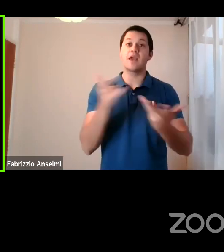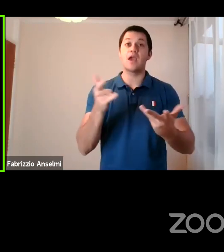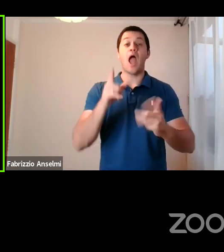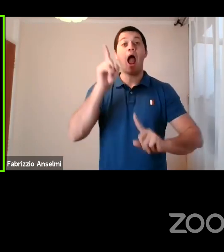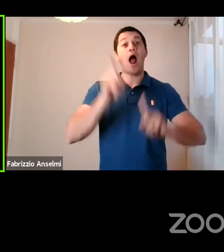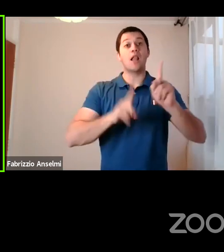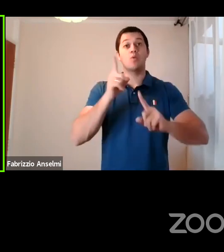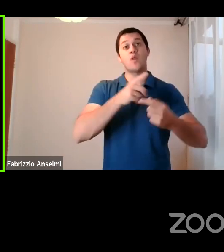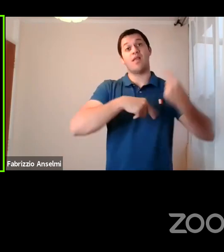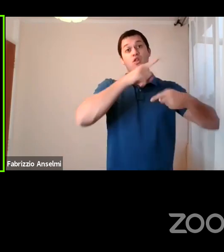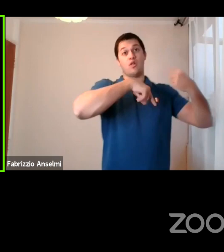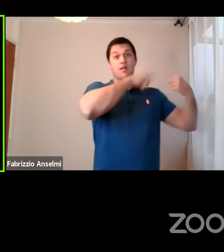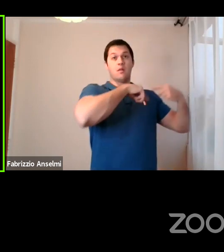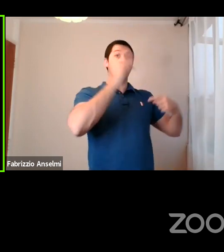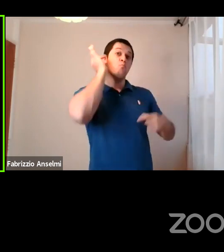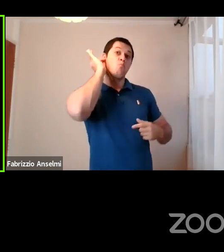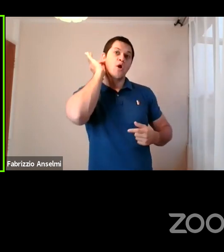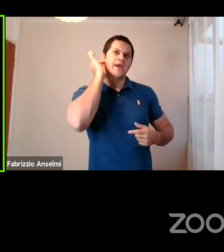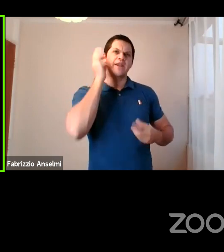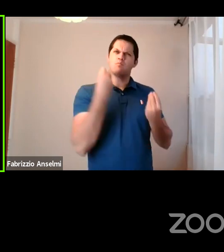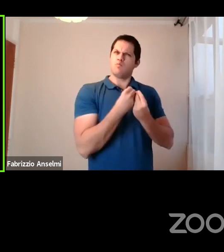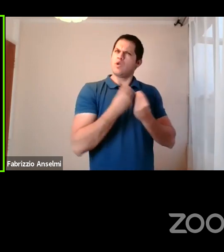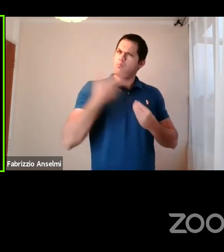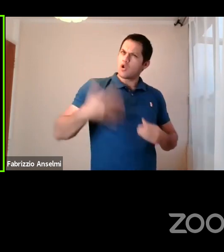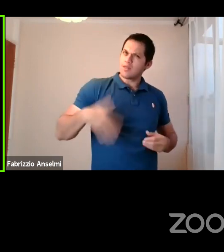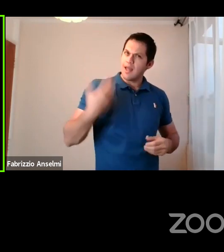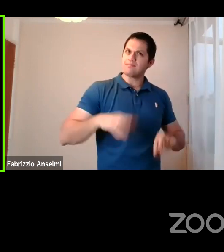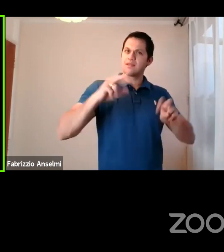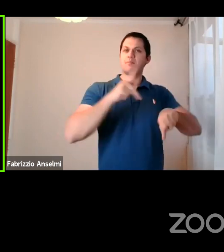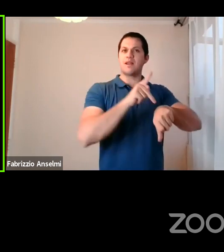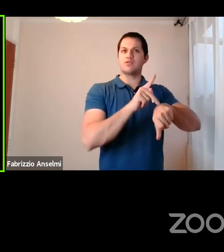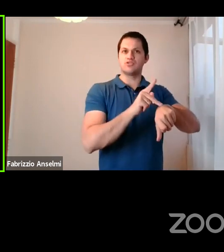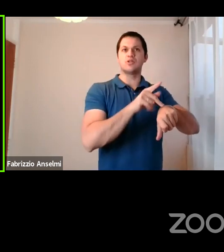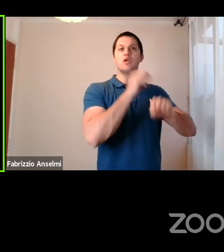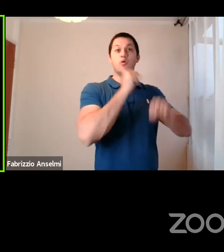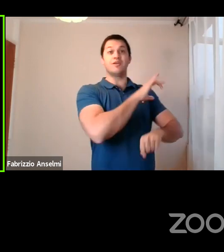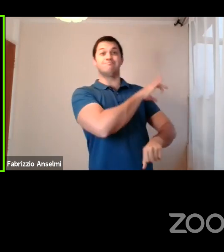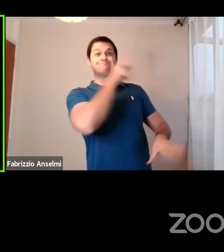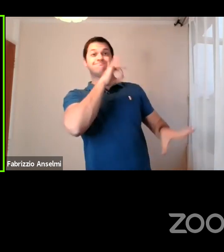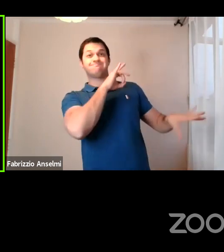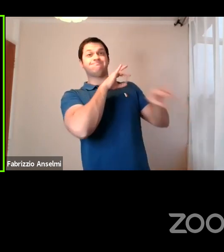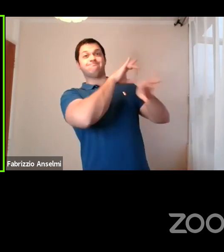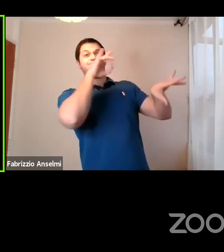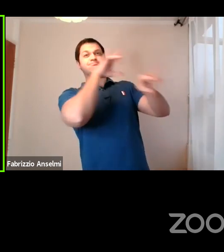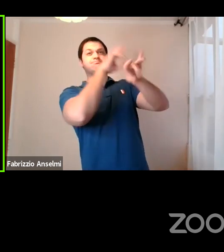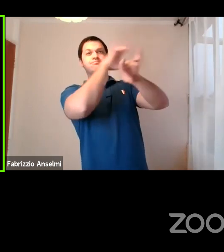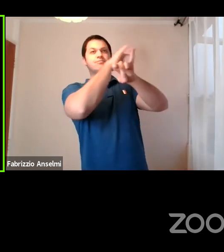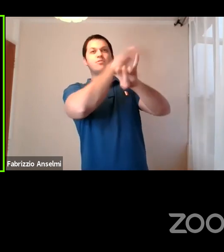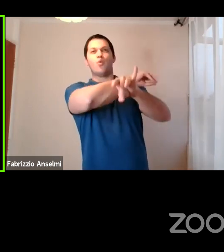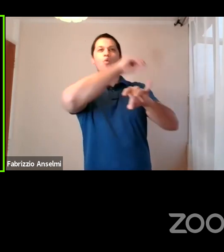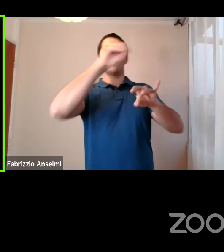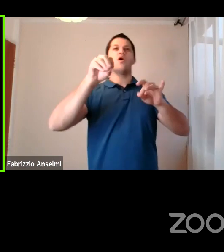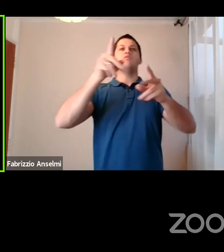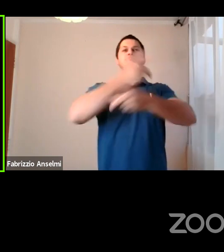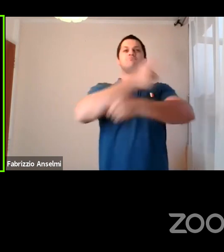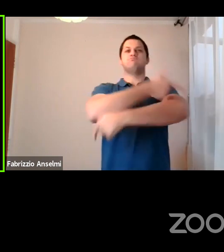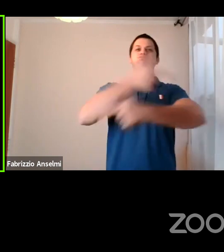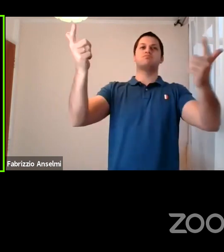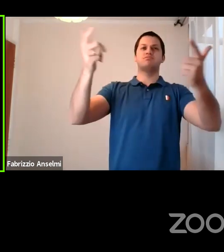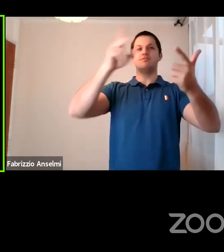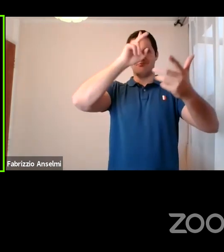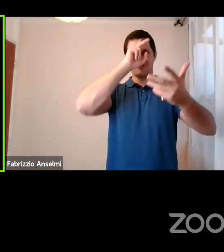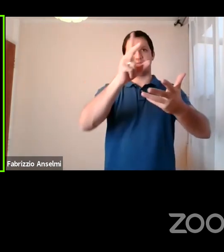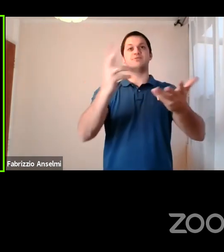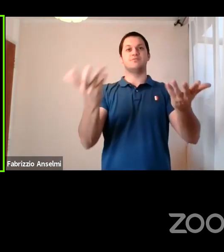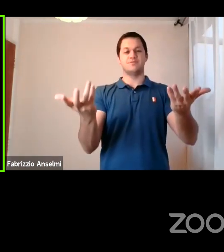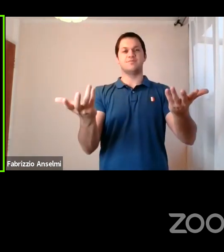de la disciplina, y hacerlo rescatando desde la memoria colectiva esta información, porque observamos también que existe